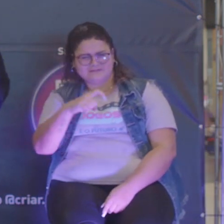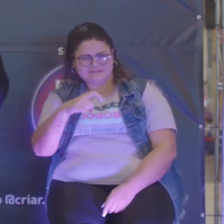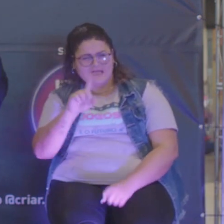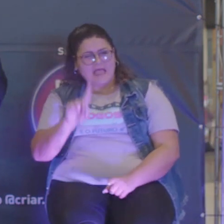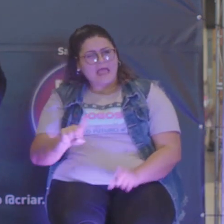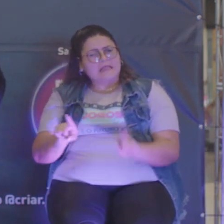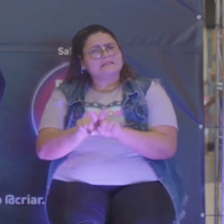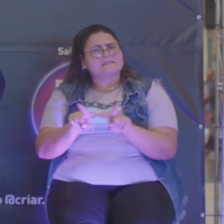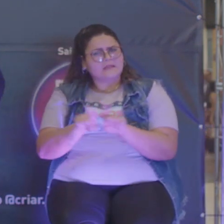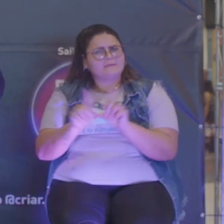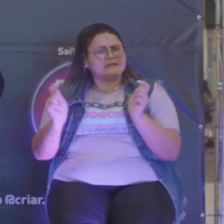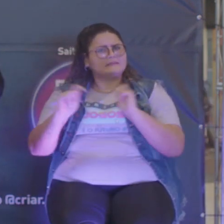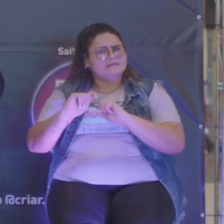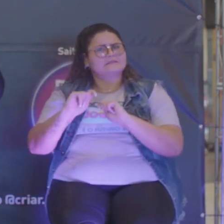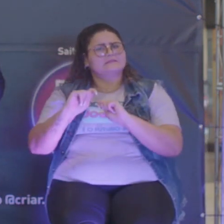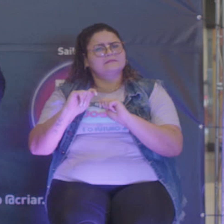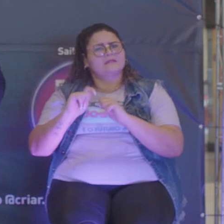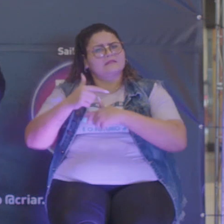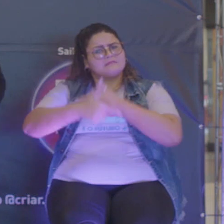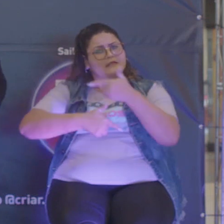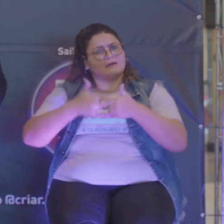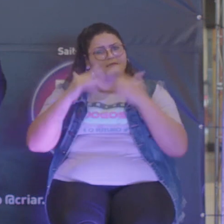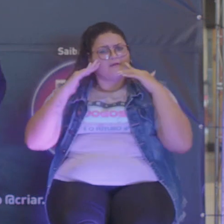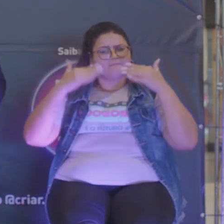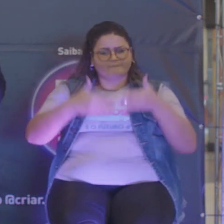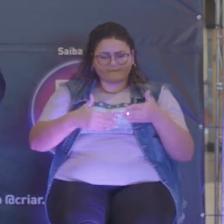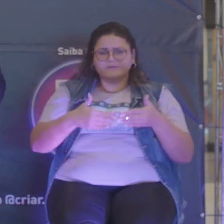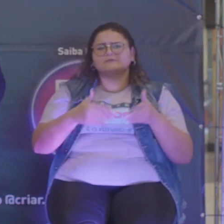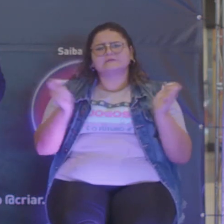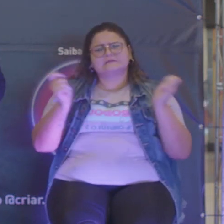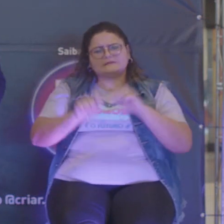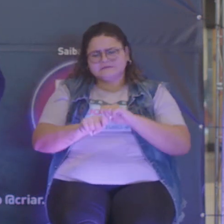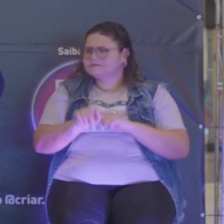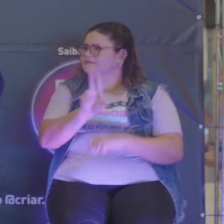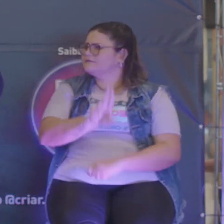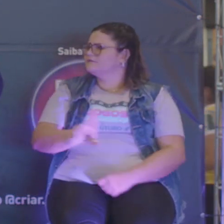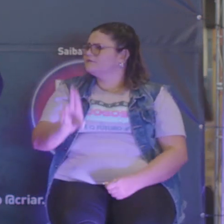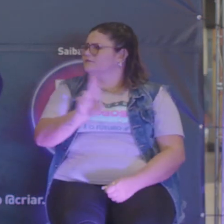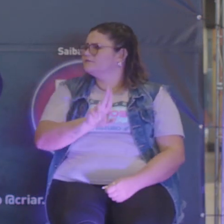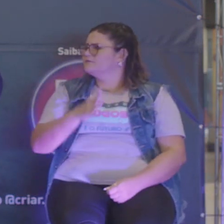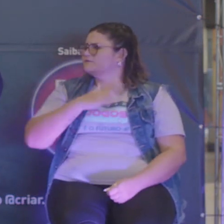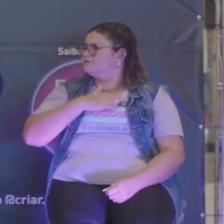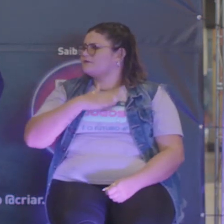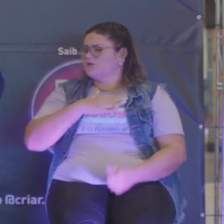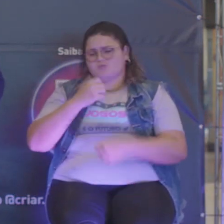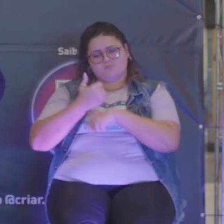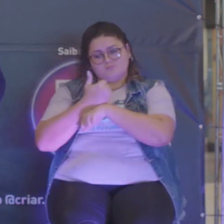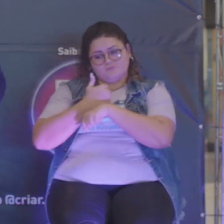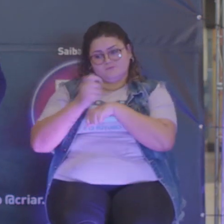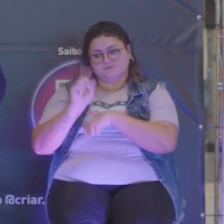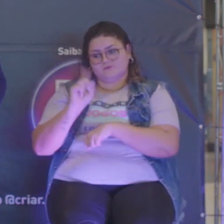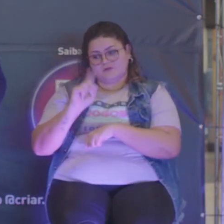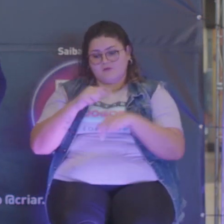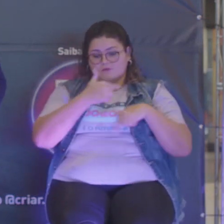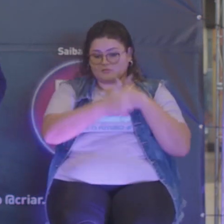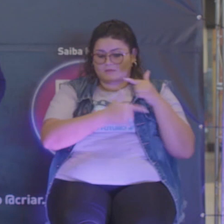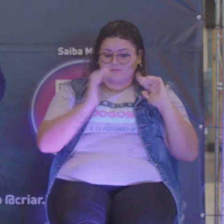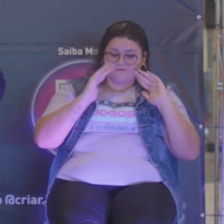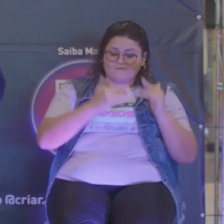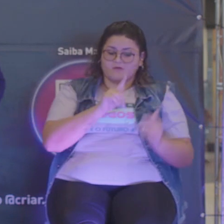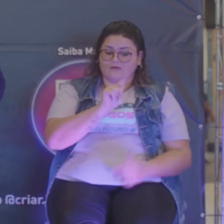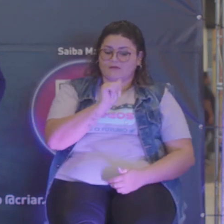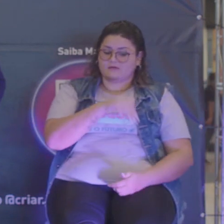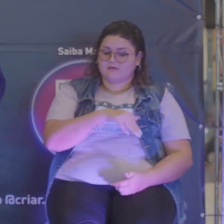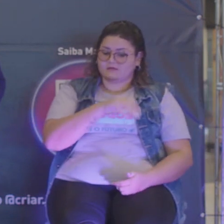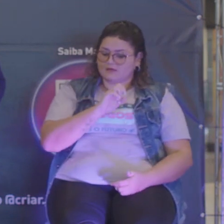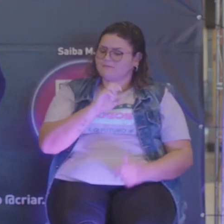posso fazer com isso aqui? Eu posso trabalhar com isso aqui de alguma forma? Eu trago por mim, porque eu não sou atleta profissional, eu trabalho com games e eu sempre falo,